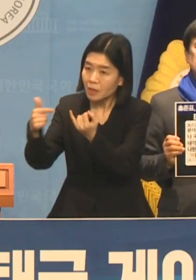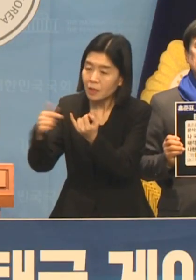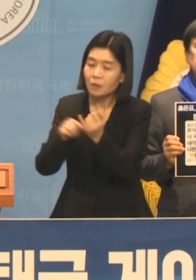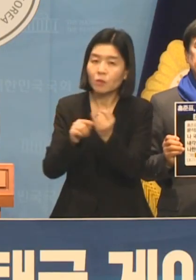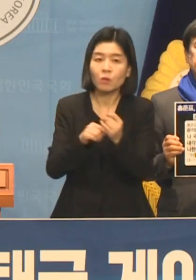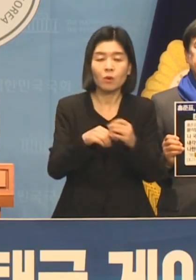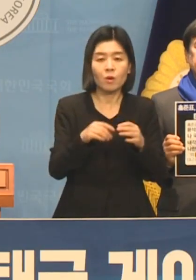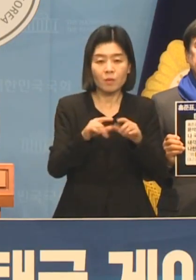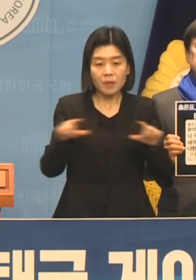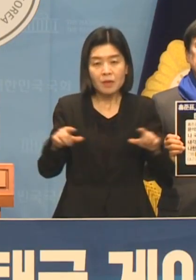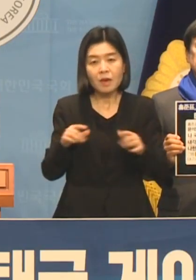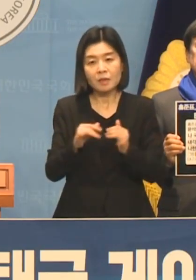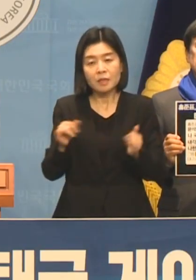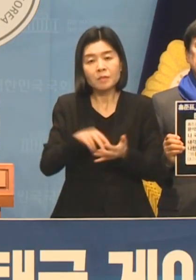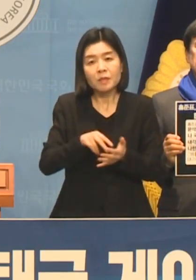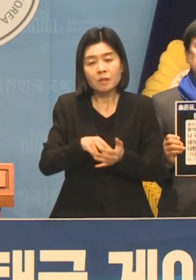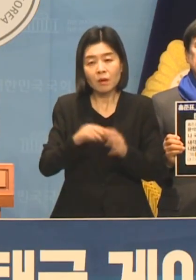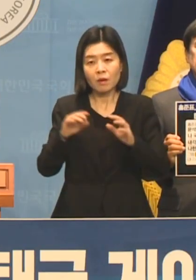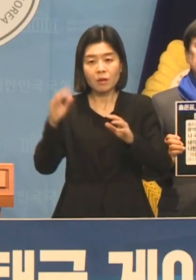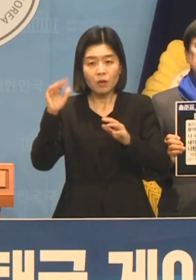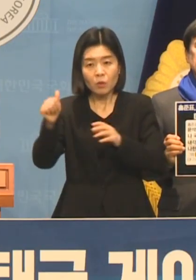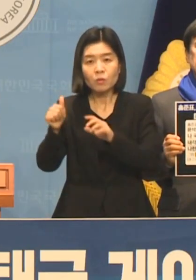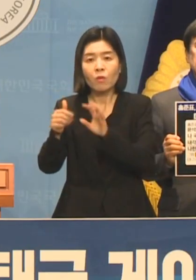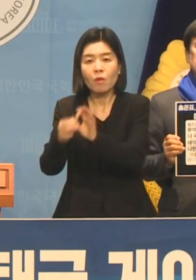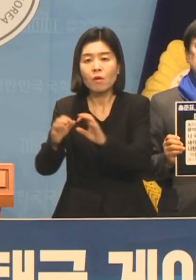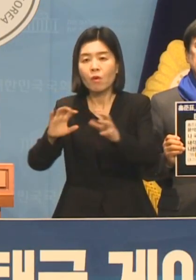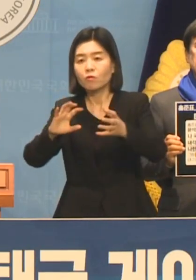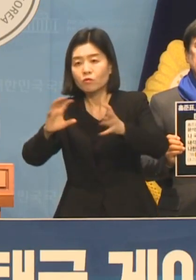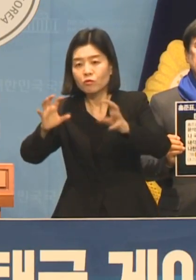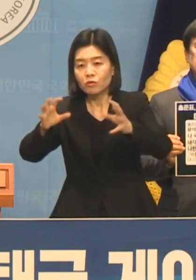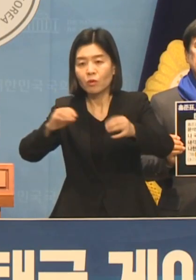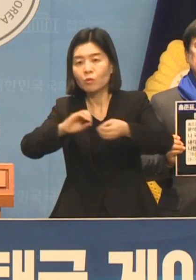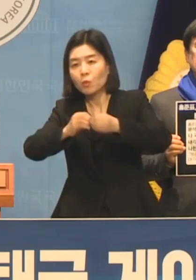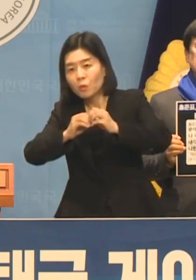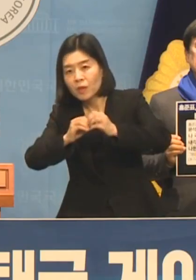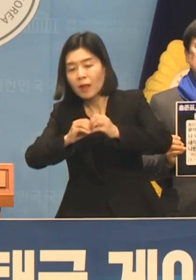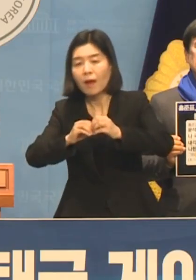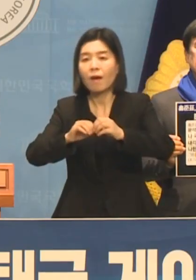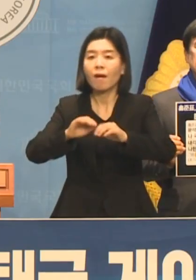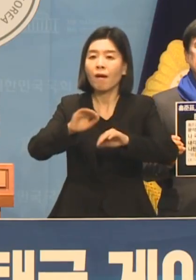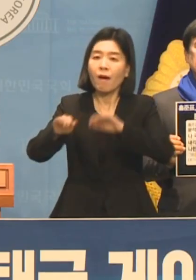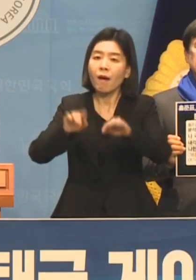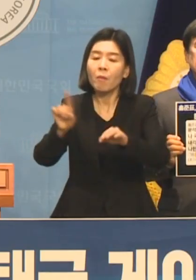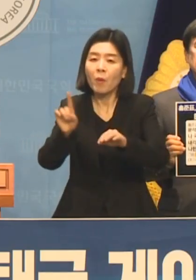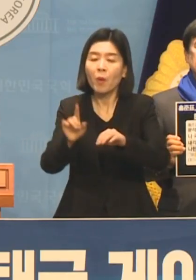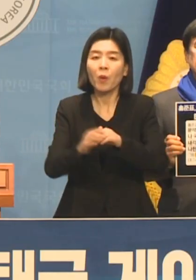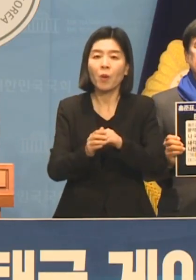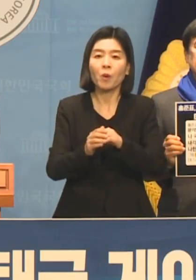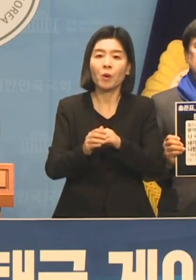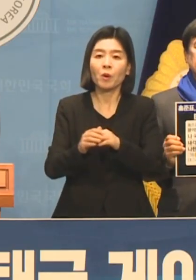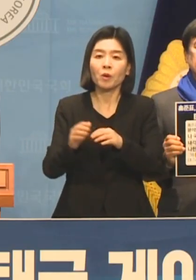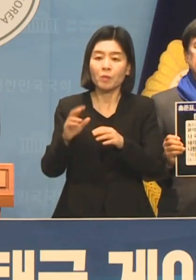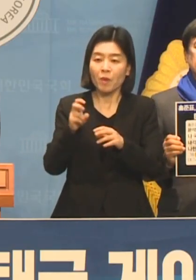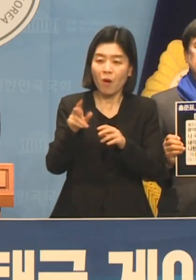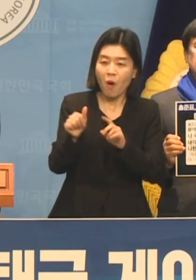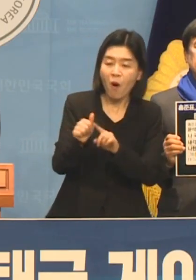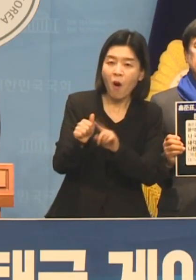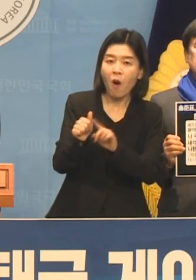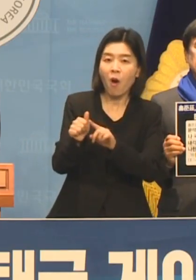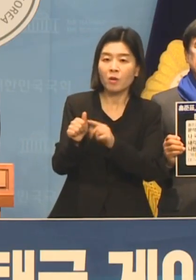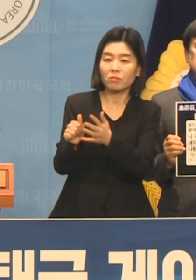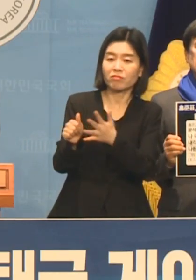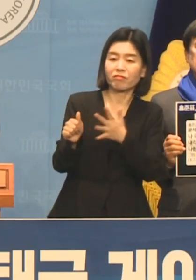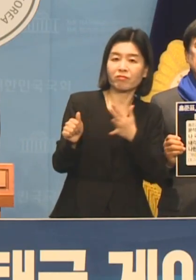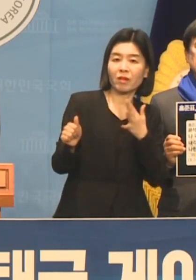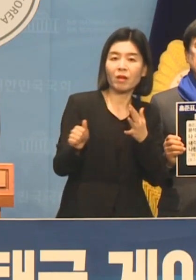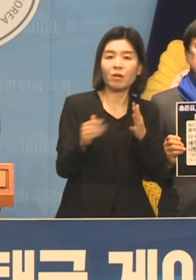국정에 개입한 국정농단 정황, 또 대통령 부부를 등에 업은 명 씨에게 줄을 선 대기업과 공무원, 그리고 명